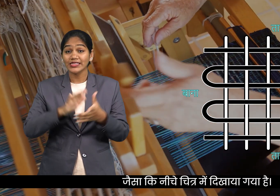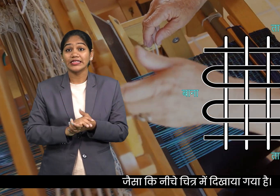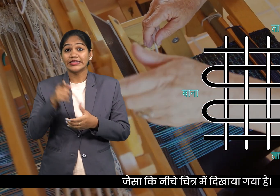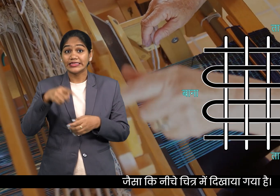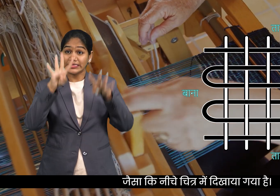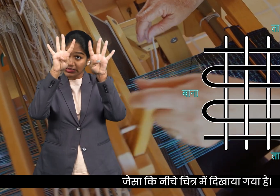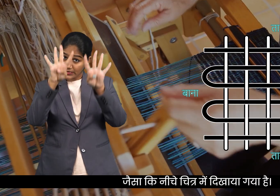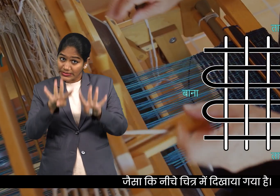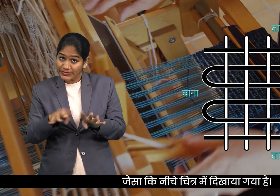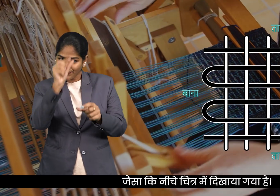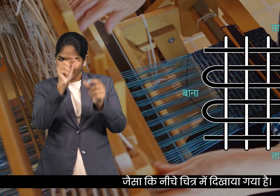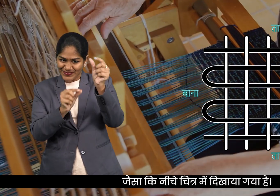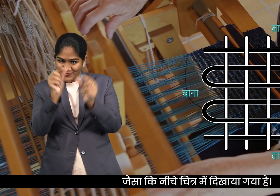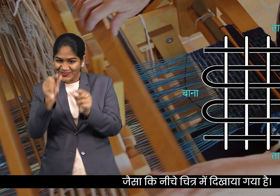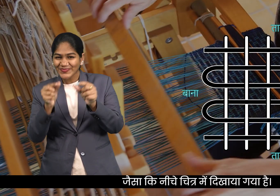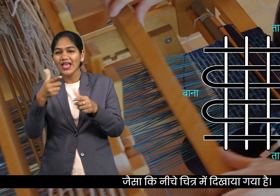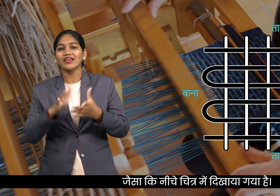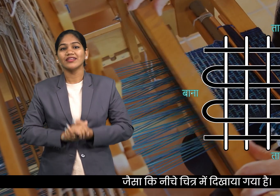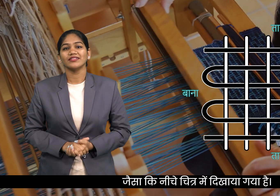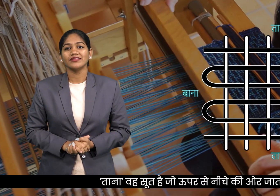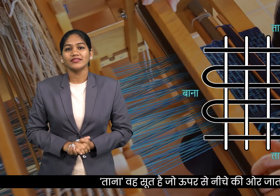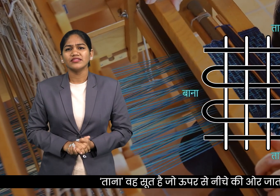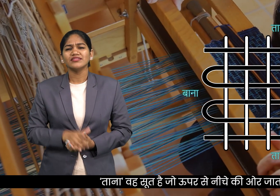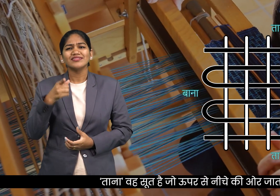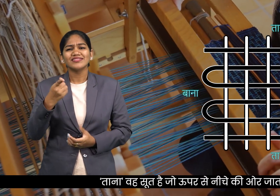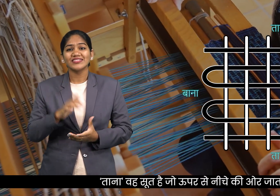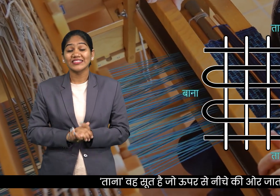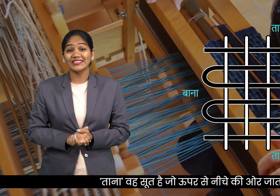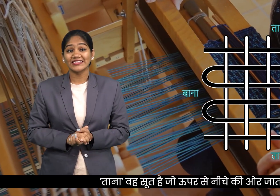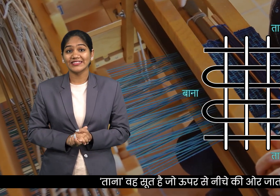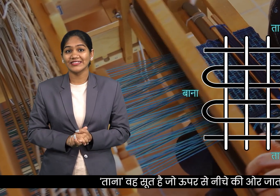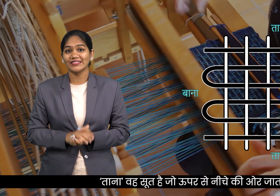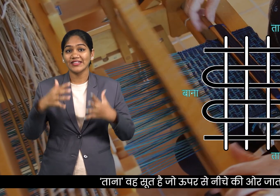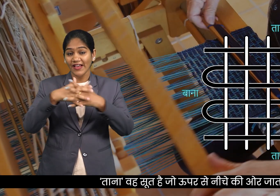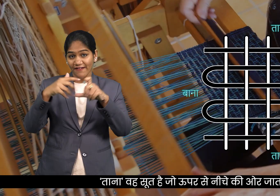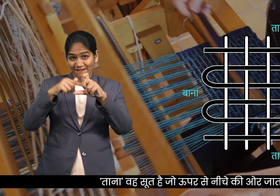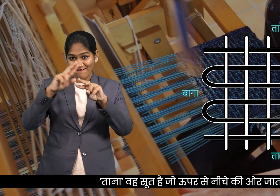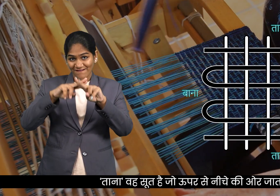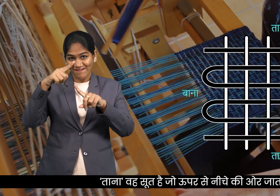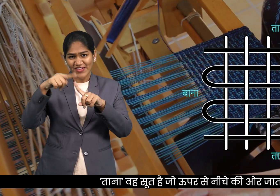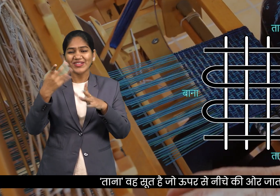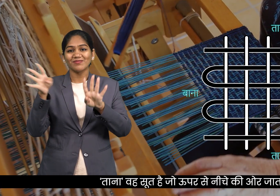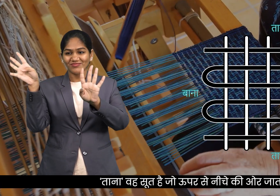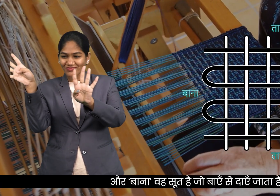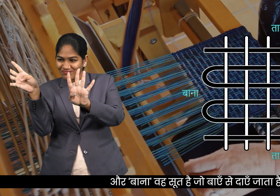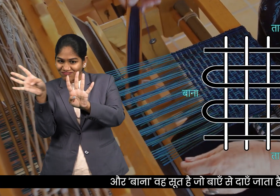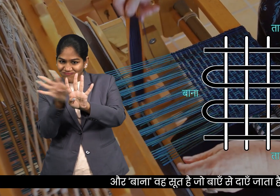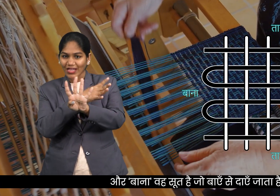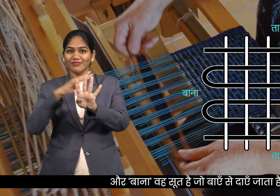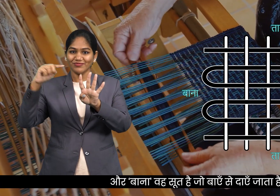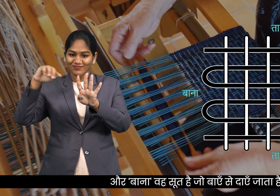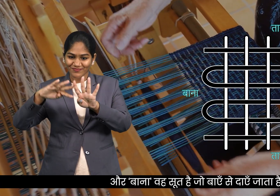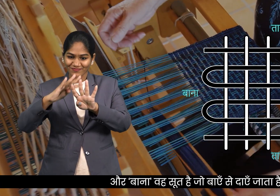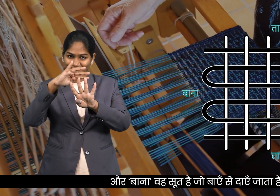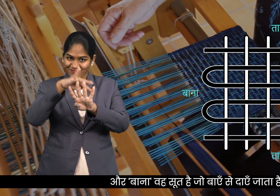जैसे कि नीचे चित्र में दिखाया गया है। ताना वह सूत है जो ऊपर से नीचे की ओर जाता है और